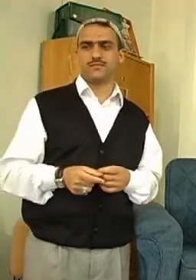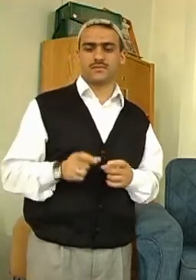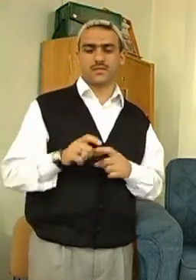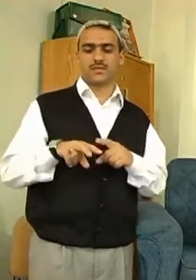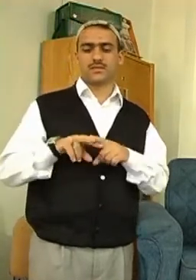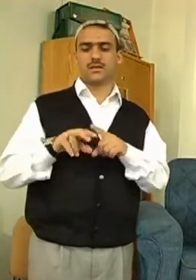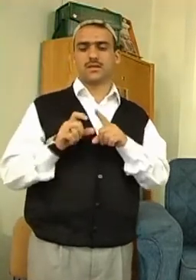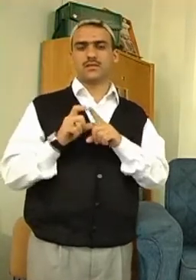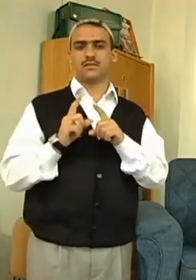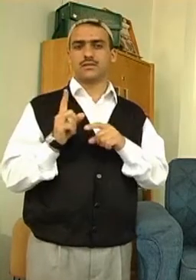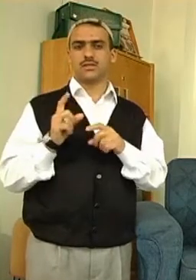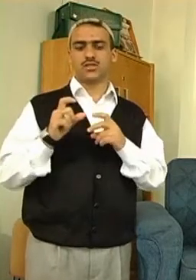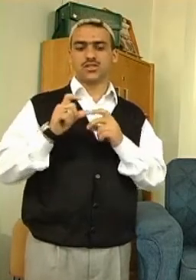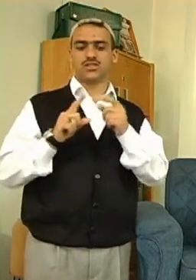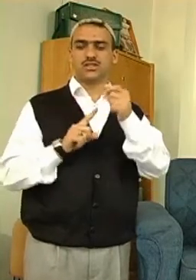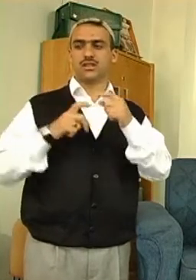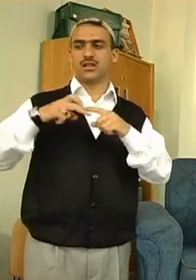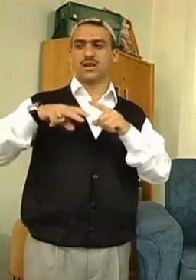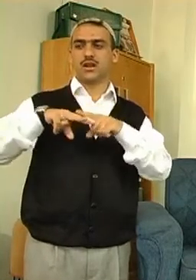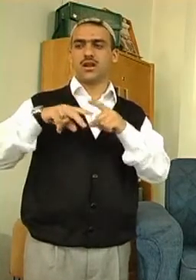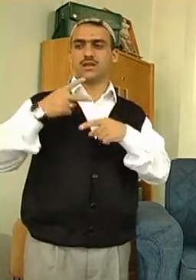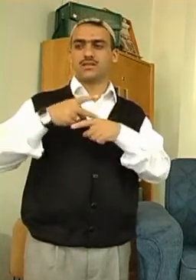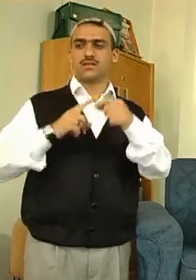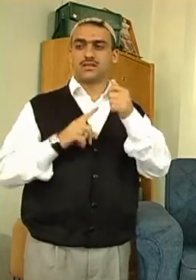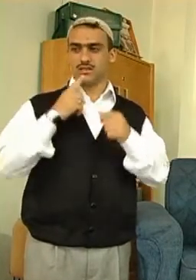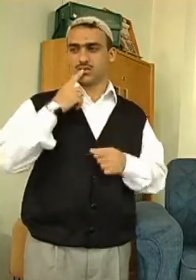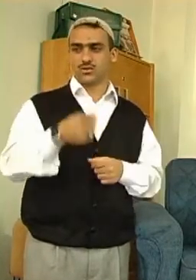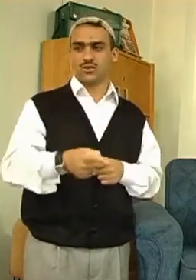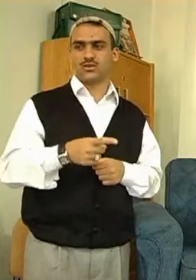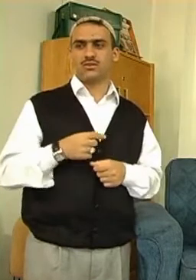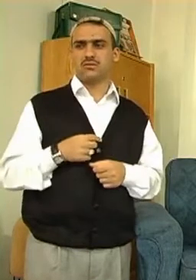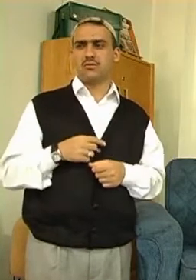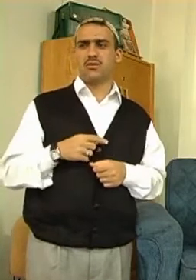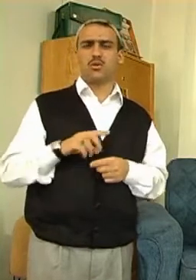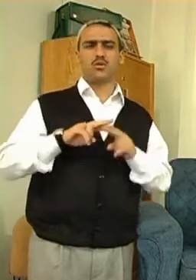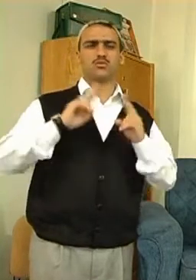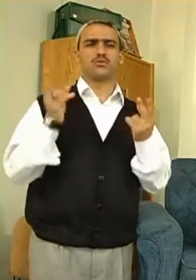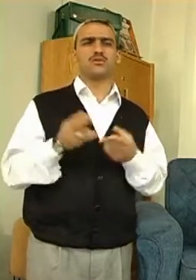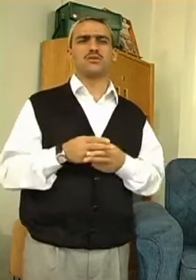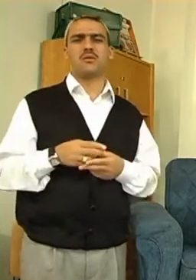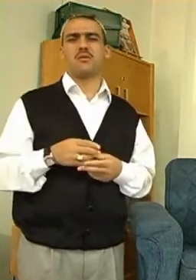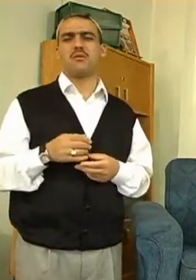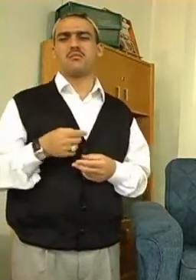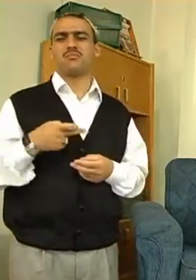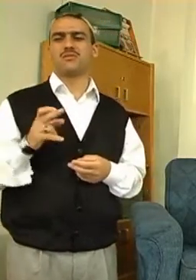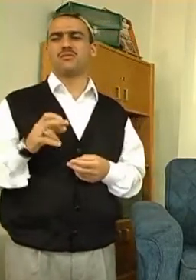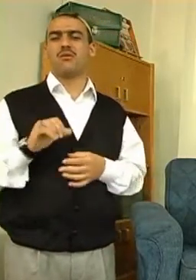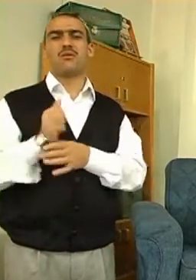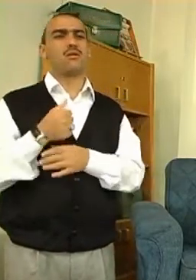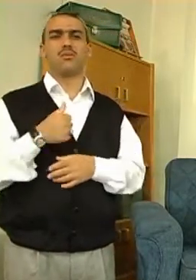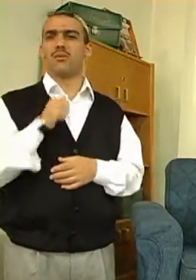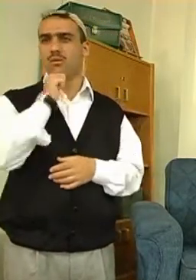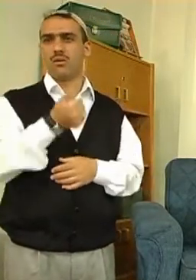Ama biz hani tüm terleri, tarla terleri, yüksek yerlerde tarlanın. Tarla tüm bütün adam öldürebiliyoruz